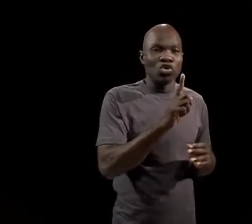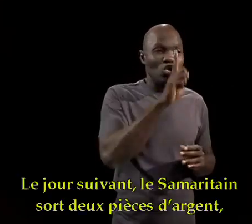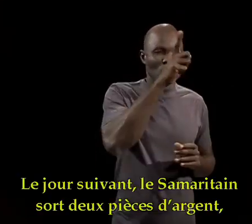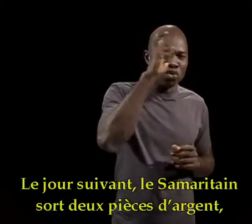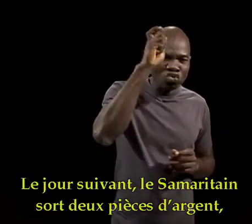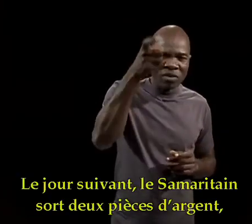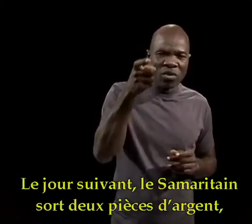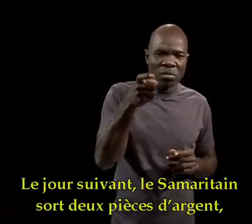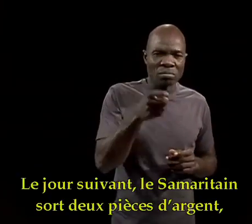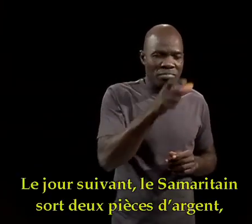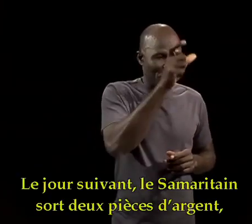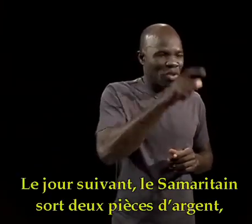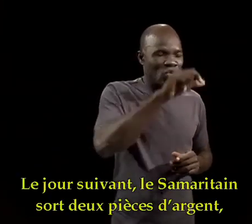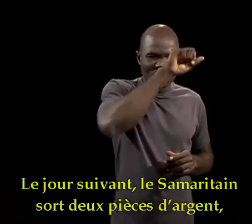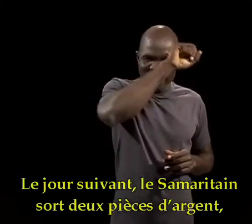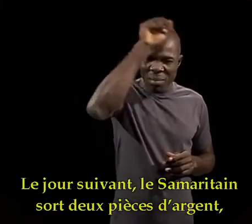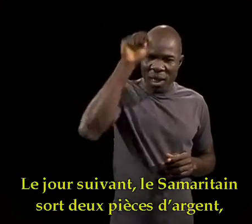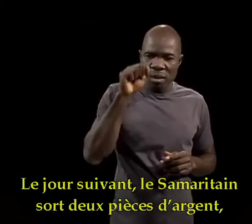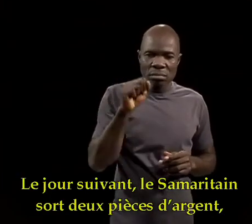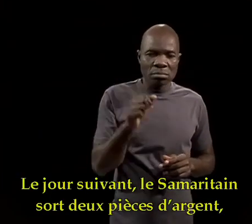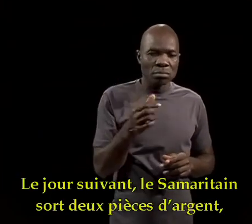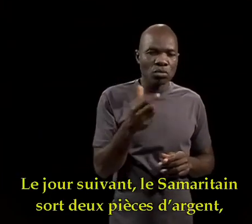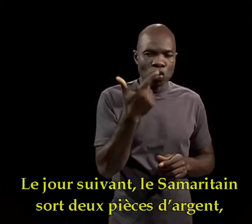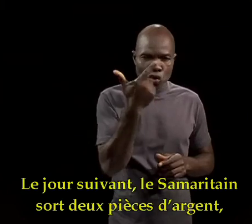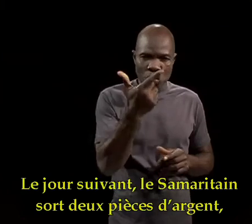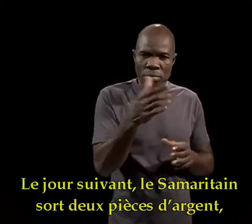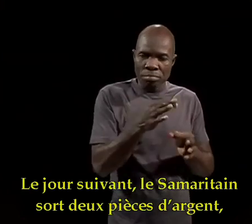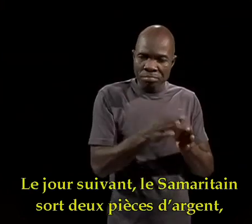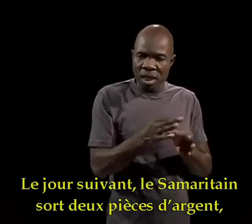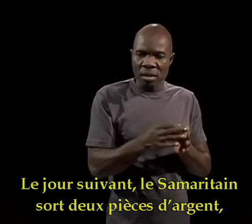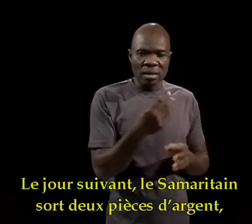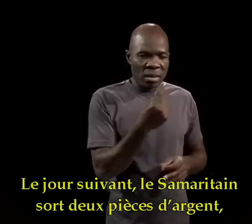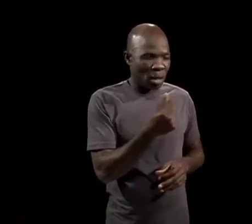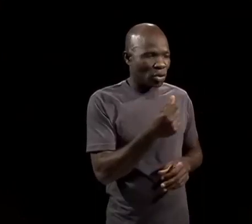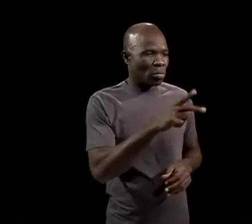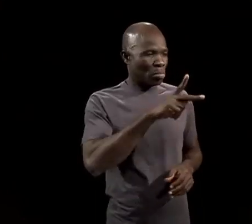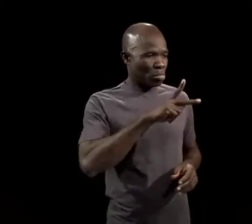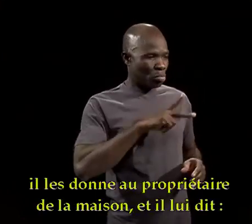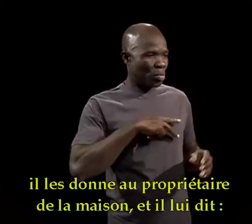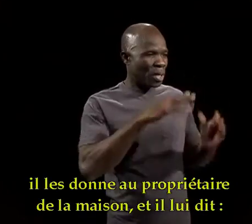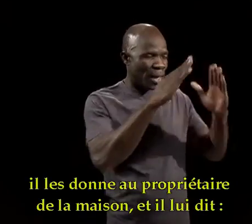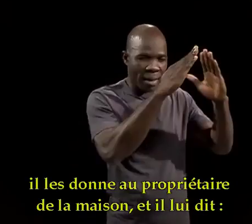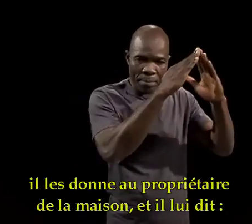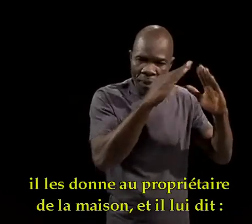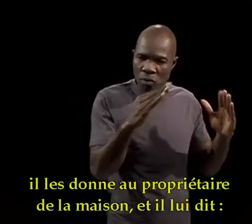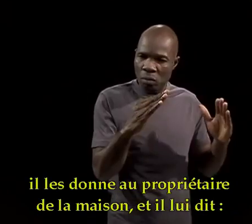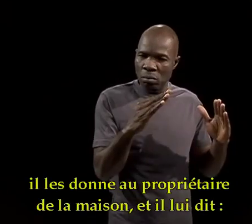Le jour suivant, le Samaritain sort deux pièces d'argent. Il les donne au propriétaire de la maison